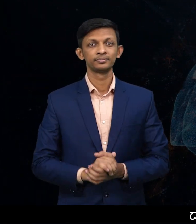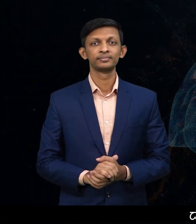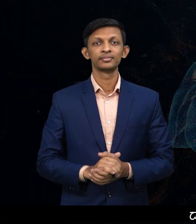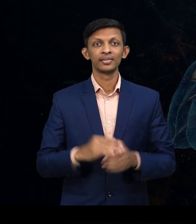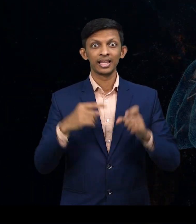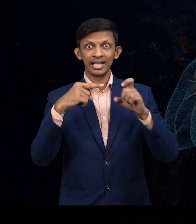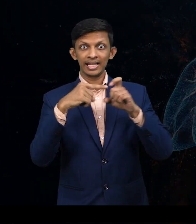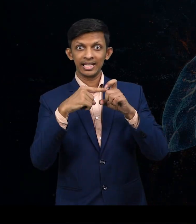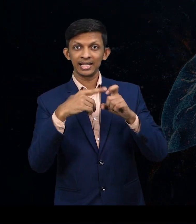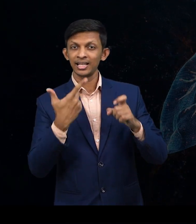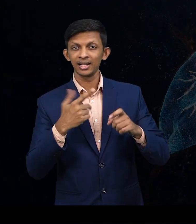ನಿಶ್ವಾಸ,